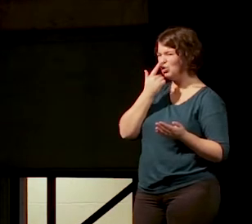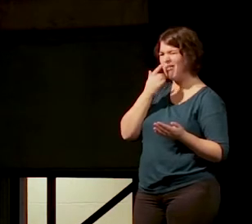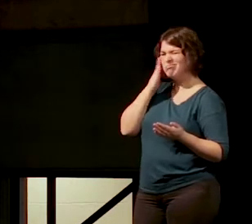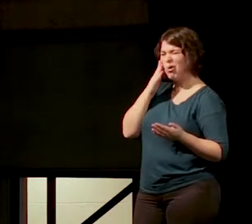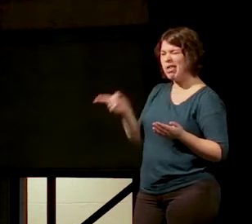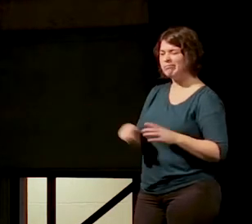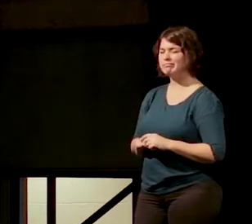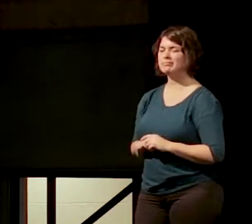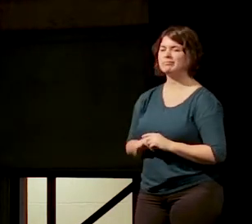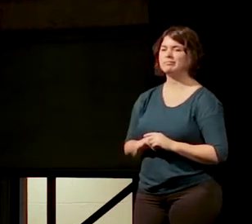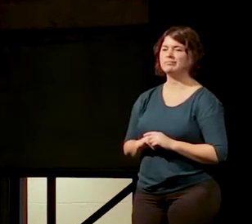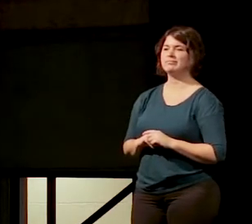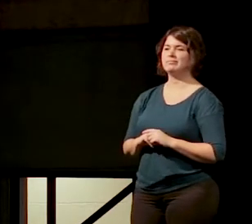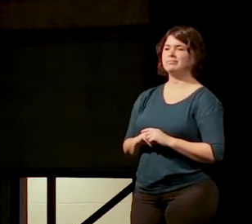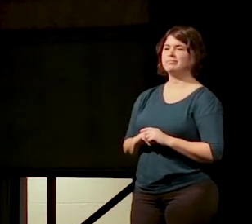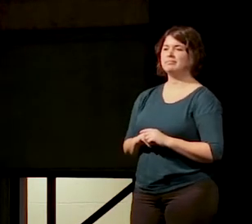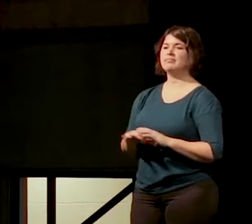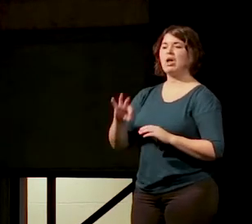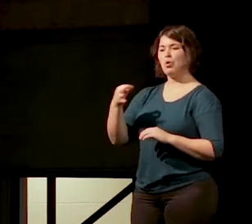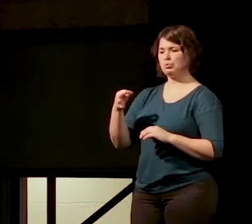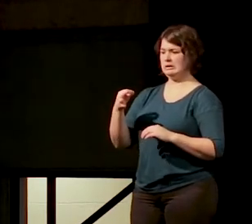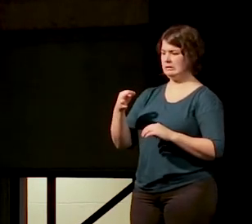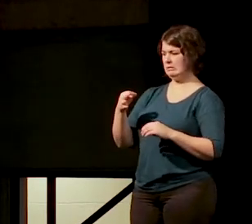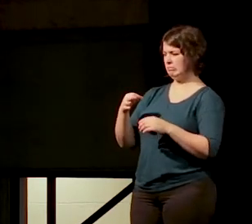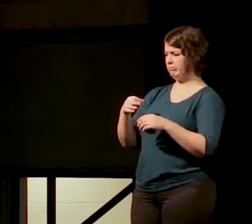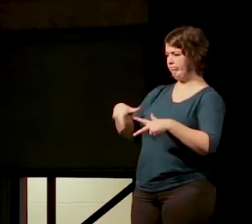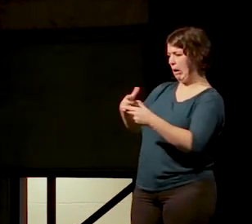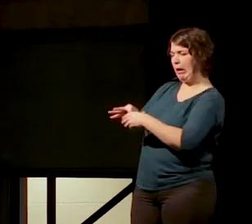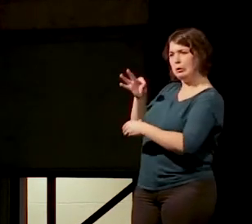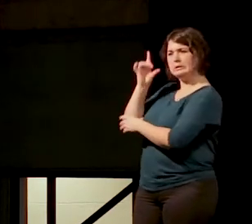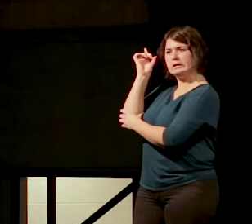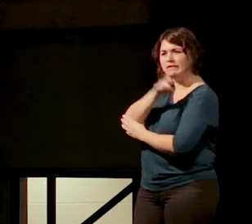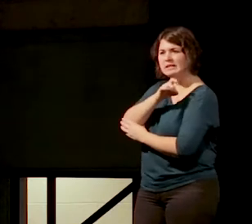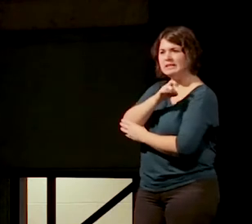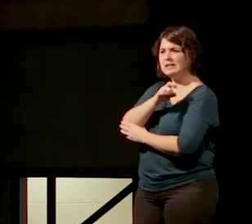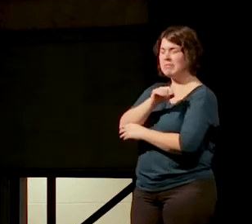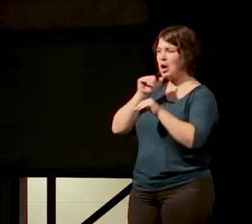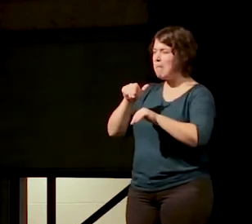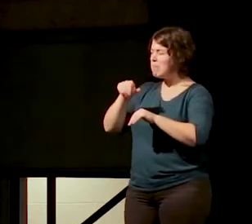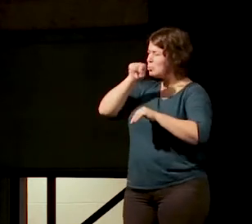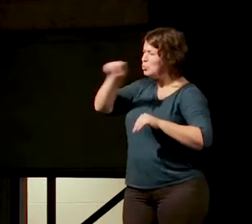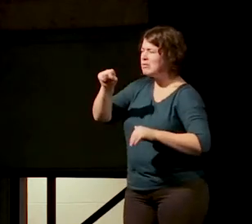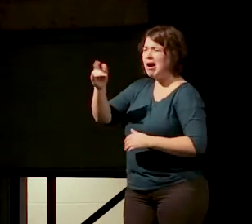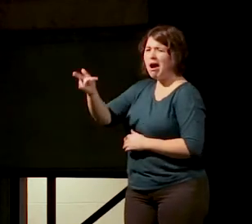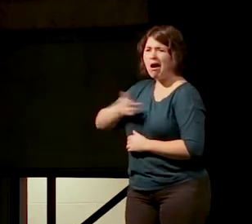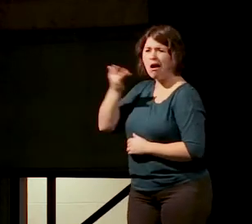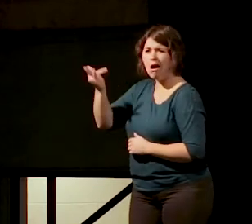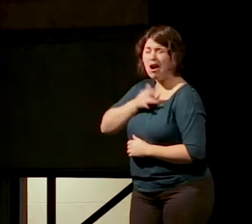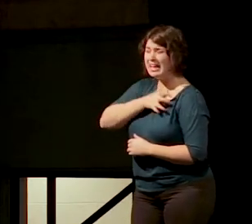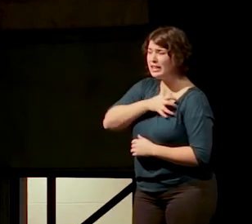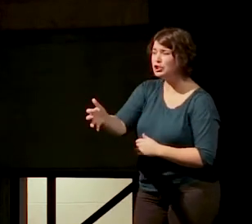les connaître. Alors oui, c'est un mandat difficile, mais qu'il est exaltant, passionnant, qu'il est